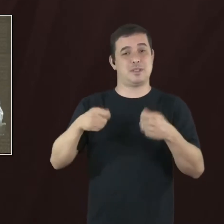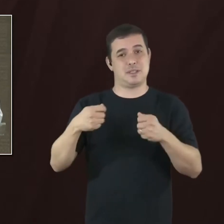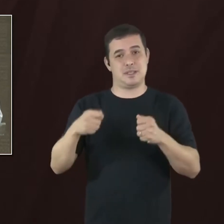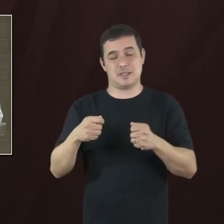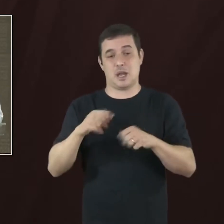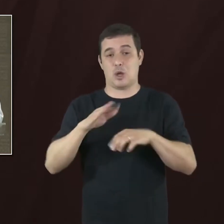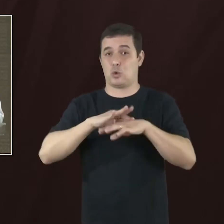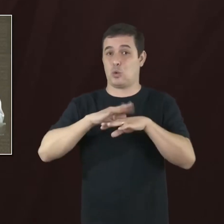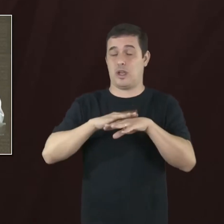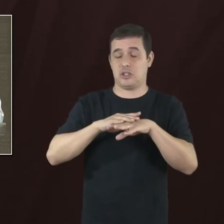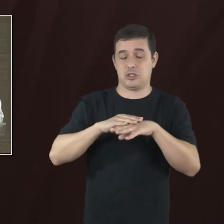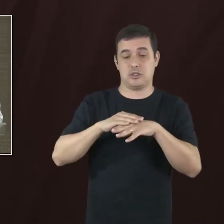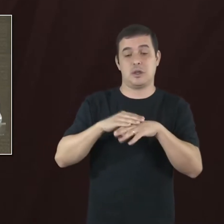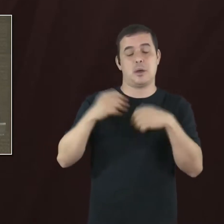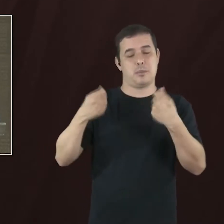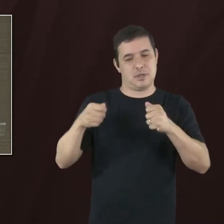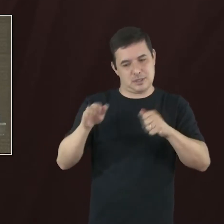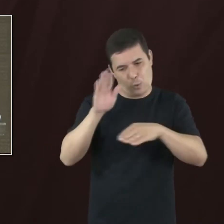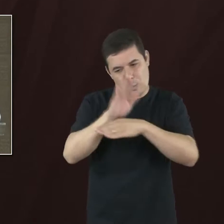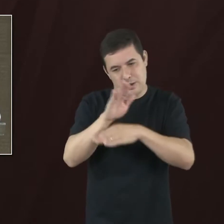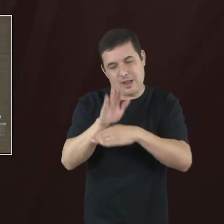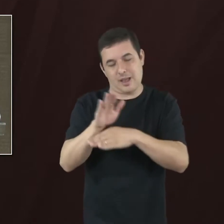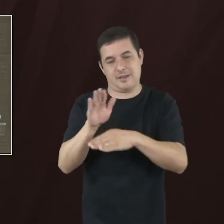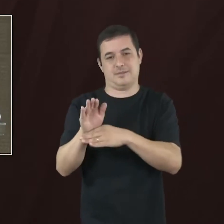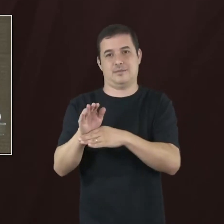a mãe é a pior profissão do mundo.